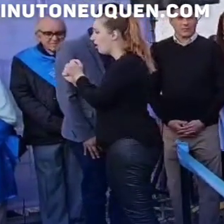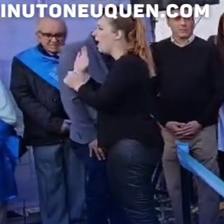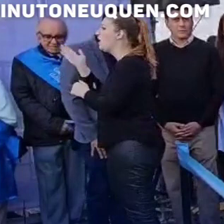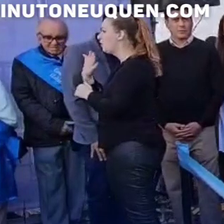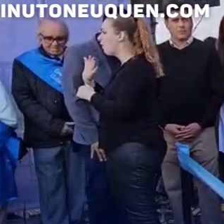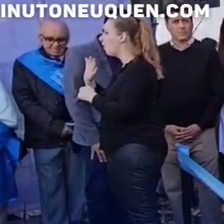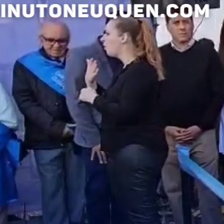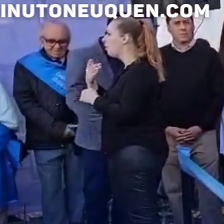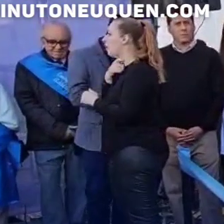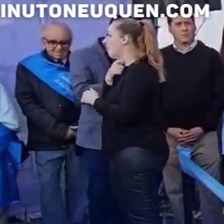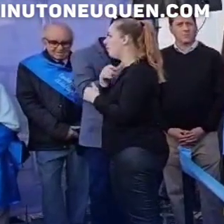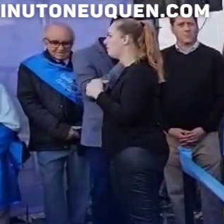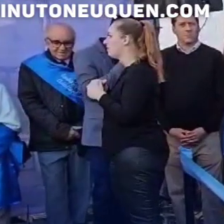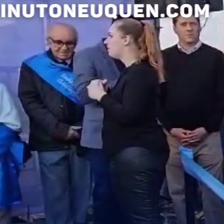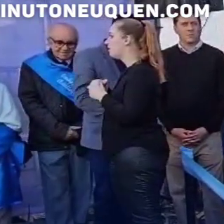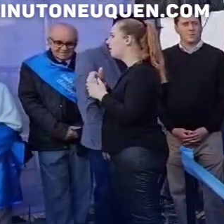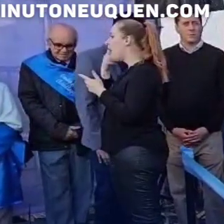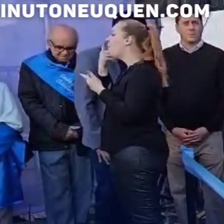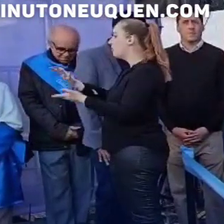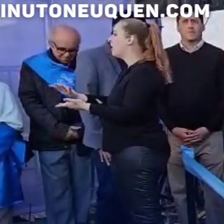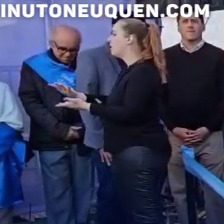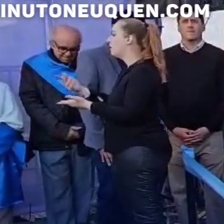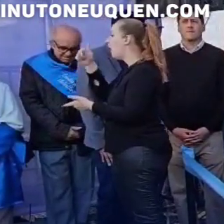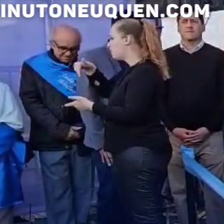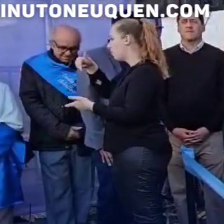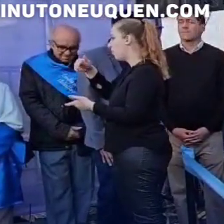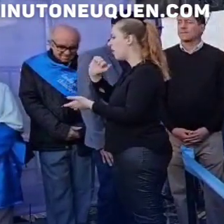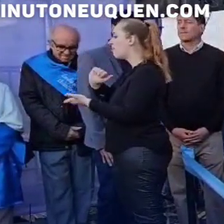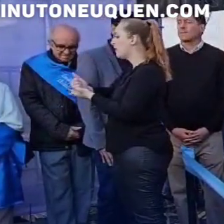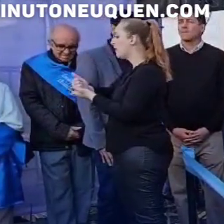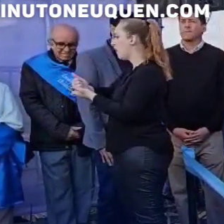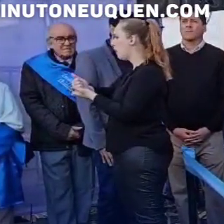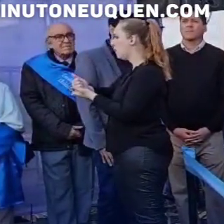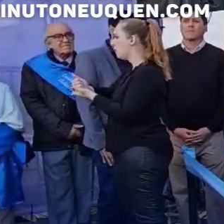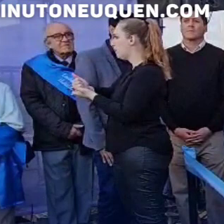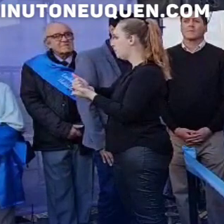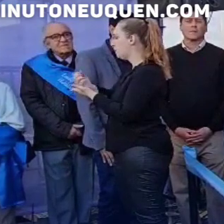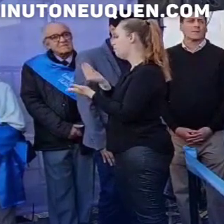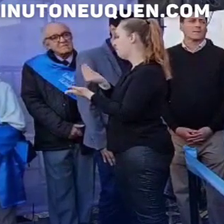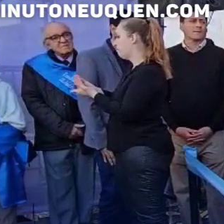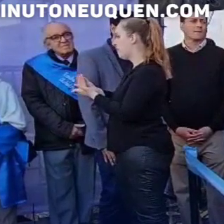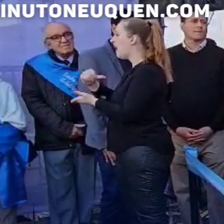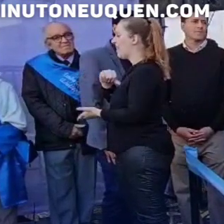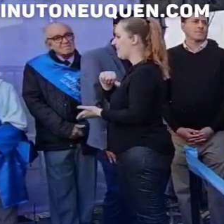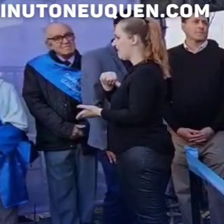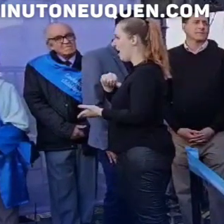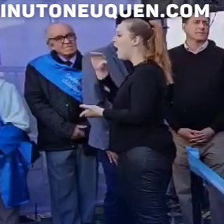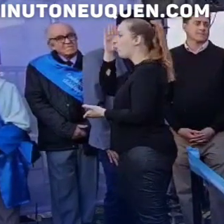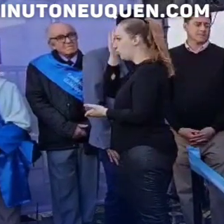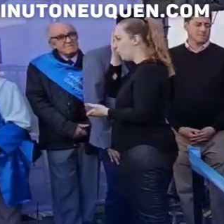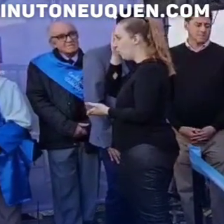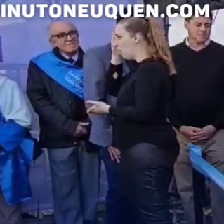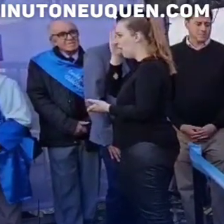se pusieron al frente y que vienen a visibilizar esto que representa nuestra identidad, nuestra